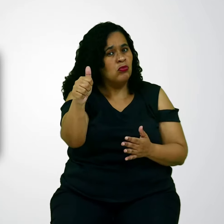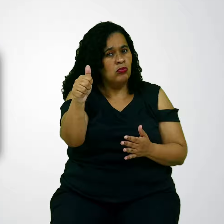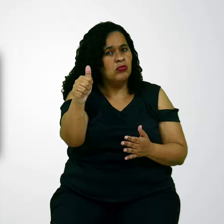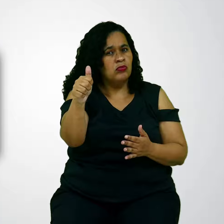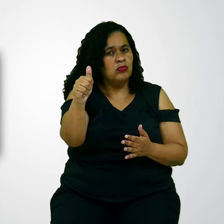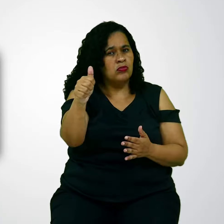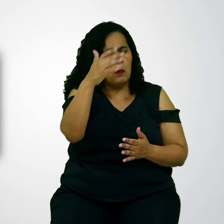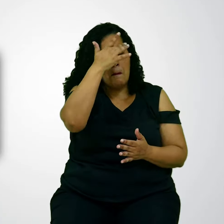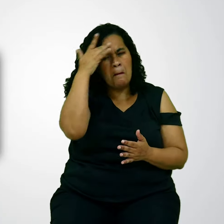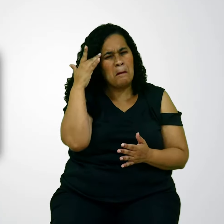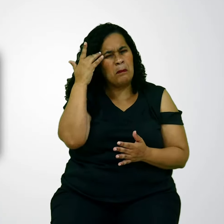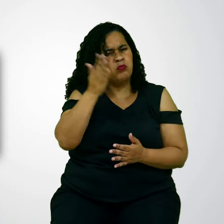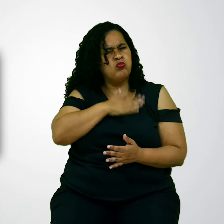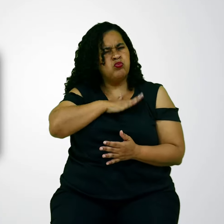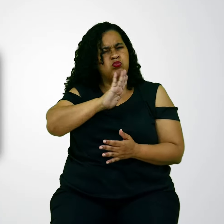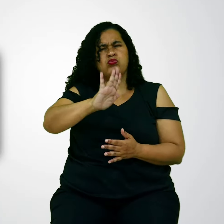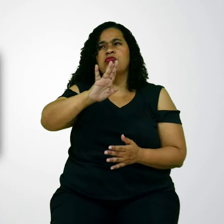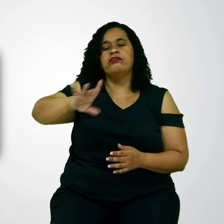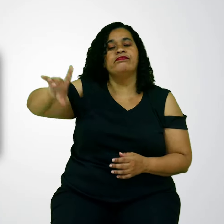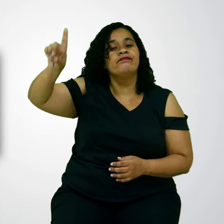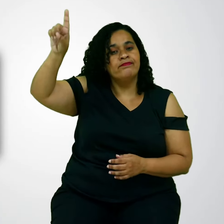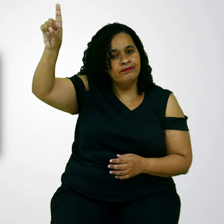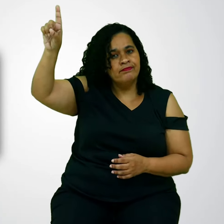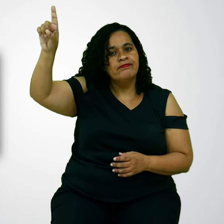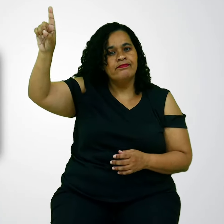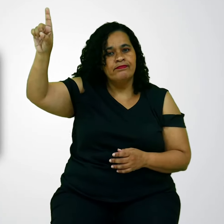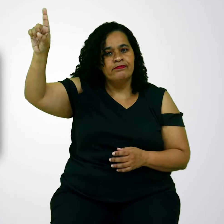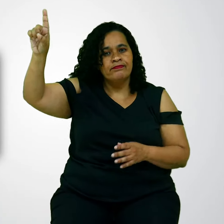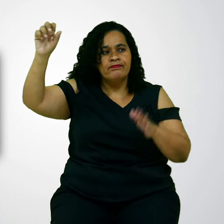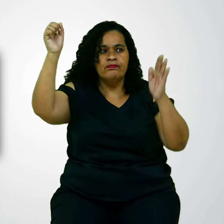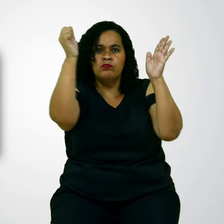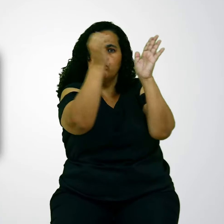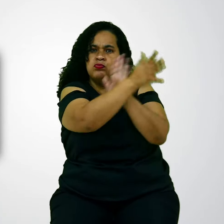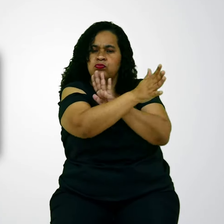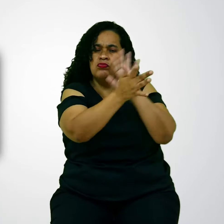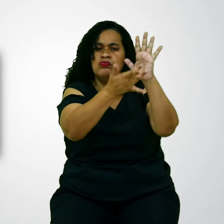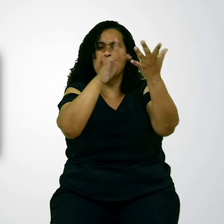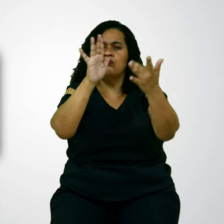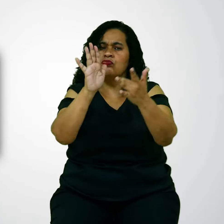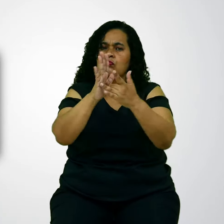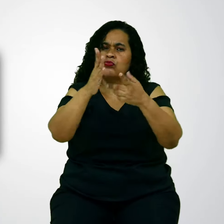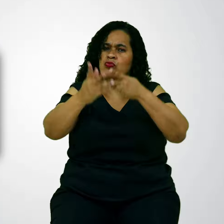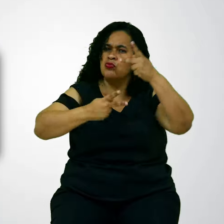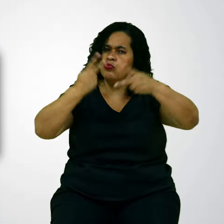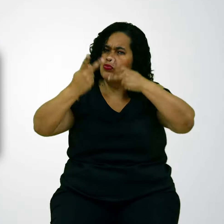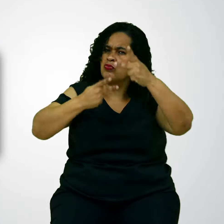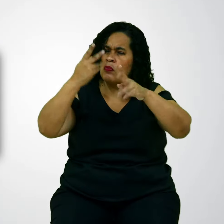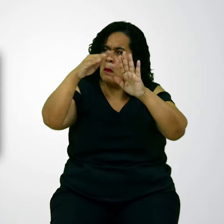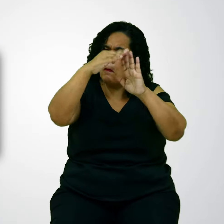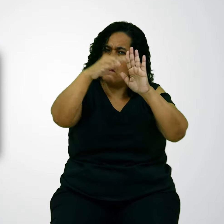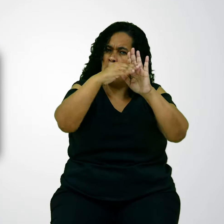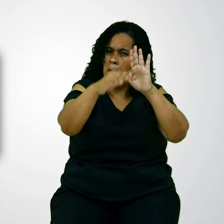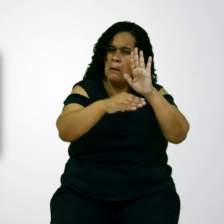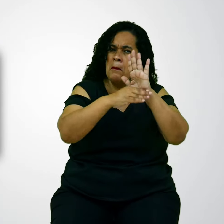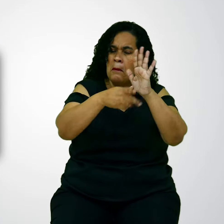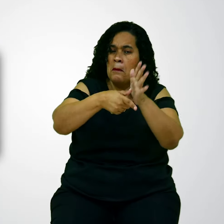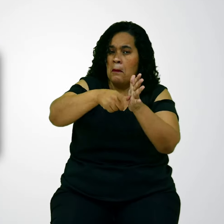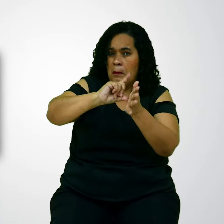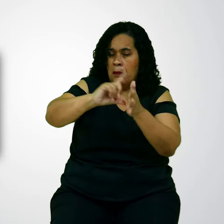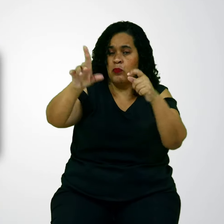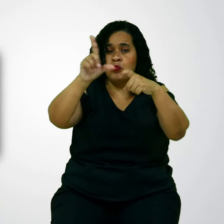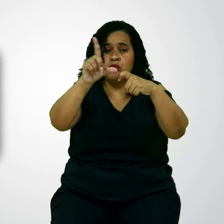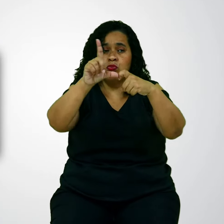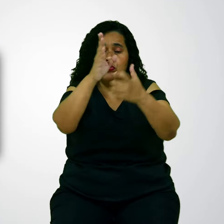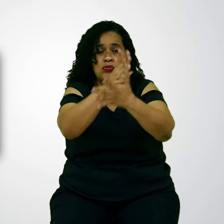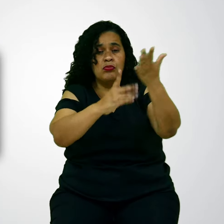É uma fuga de Deus. E Jesus vai falar, a gente até viu no programa anterior, Lucas 15, né? Sim.